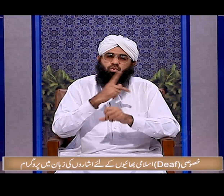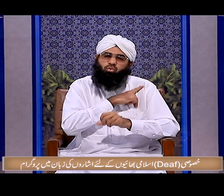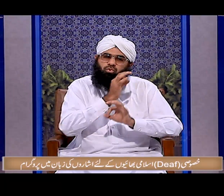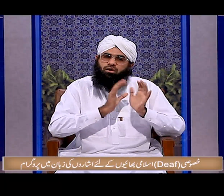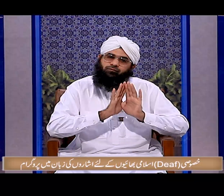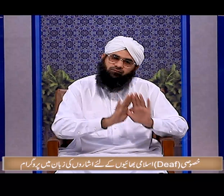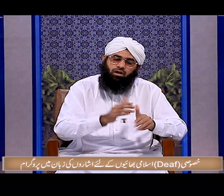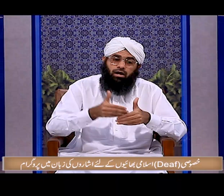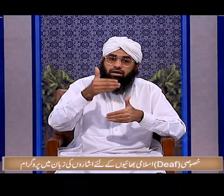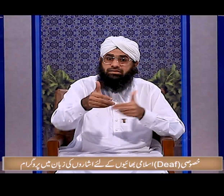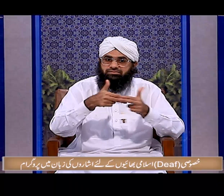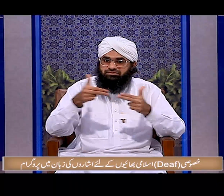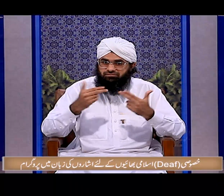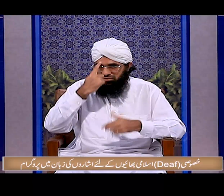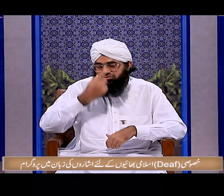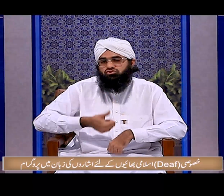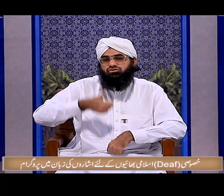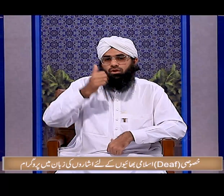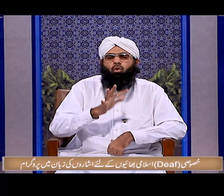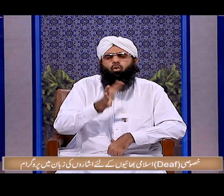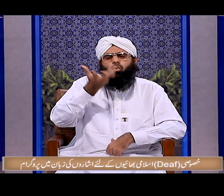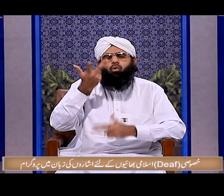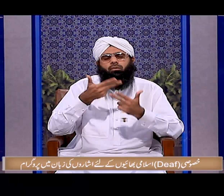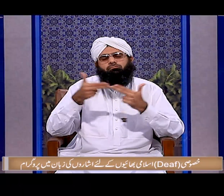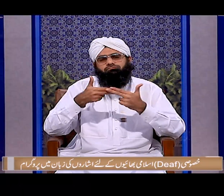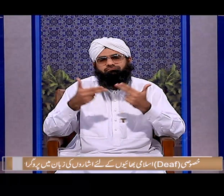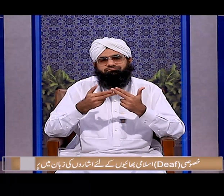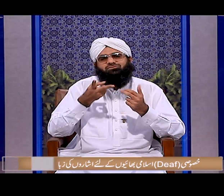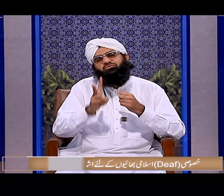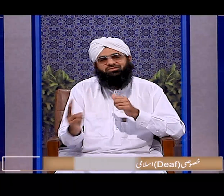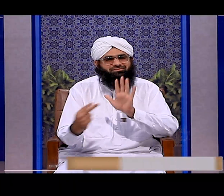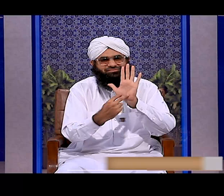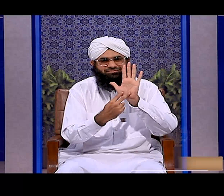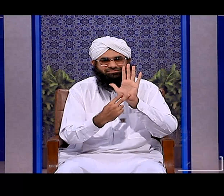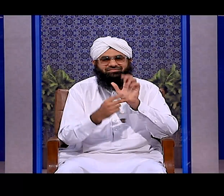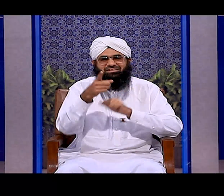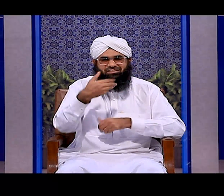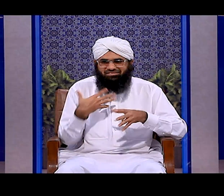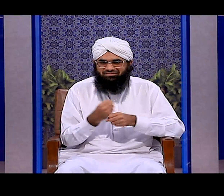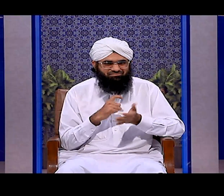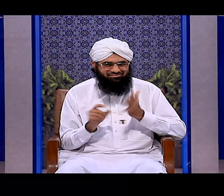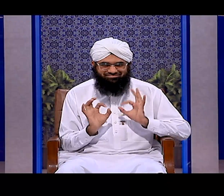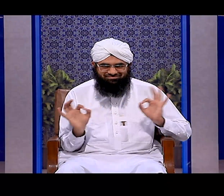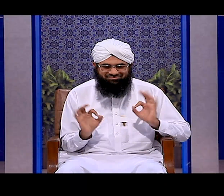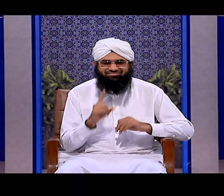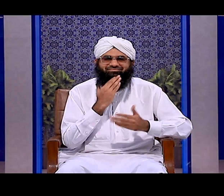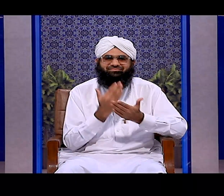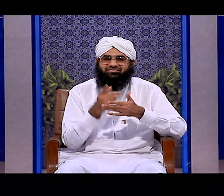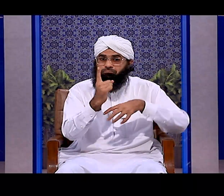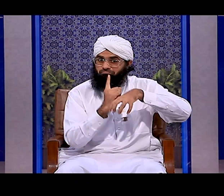میں انشاءاللہ الکریم کسی اور موضوع کے ساتھ دوبارہ حاضر ہوں گے۔ تب تک کے لیے اجازت دیجیے،